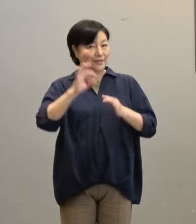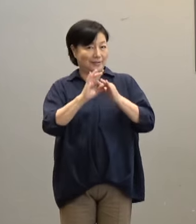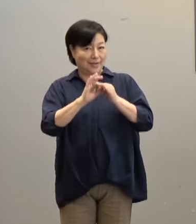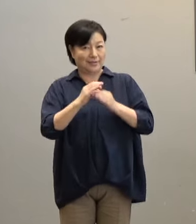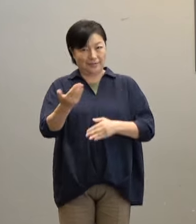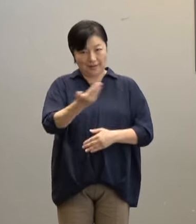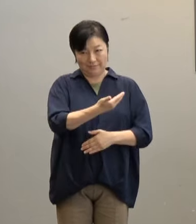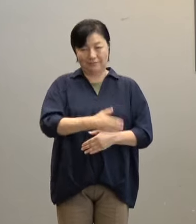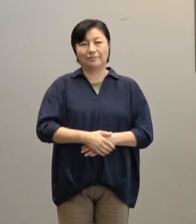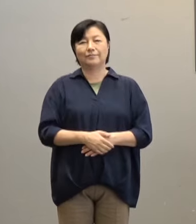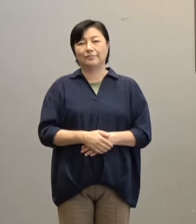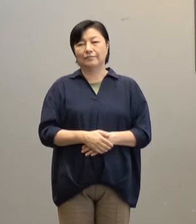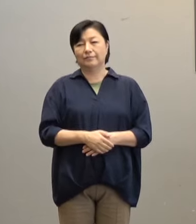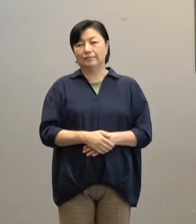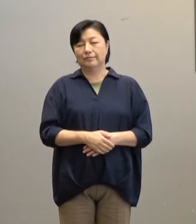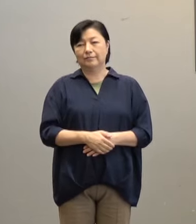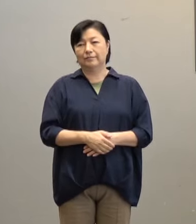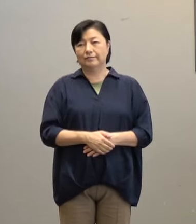てお伺いしたいんですけども、